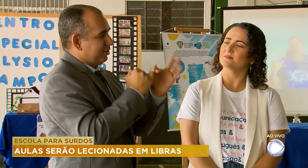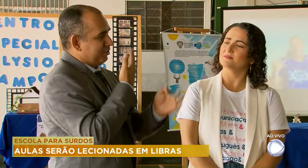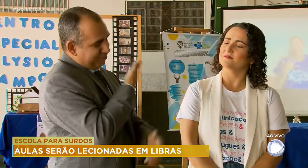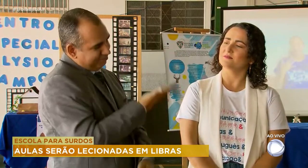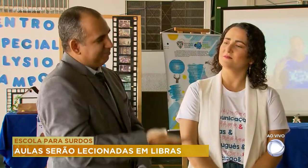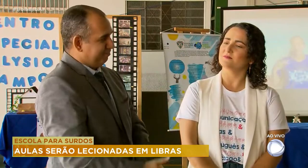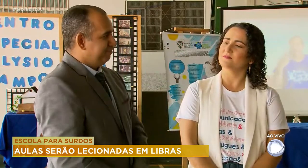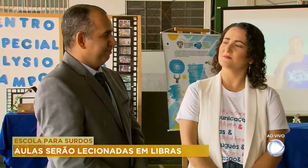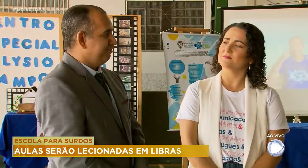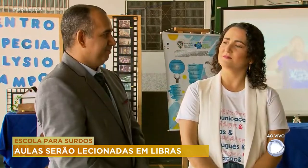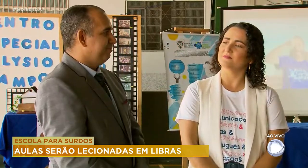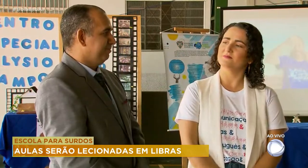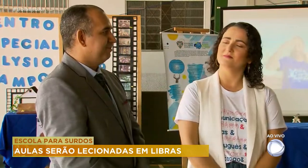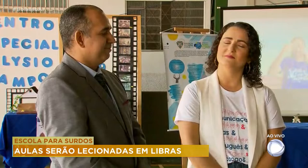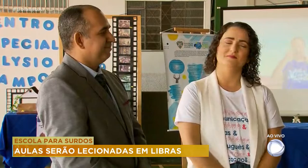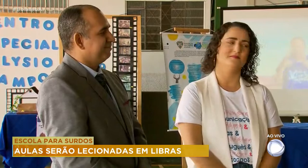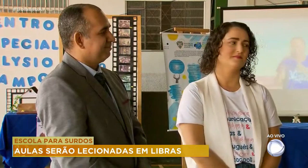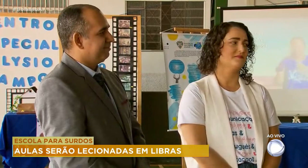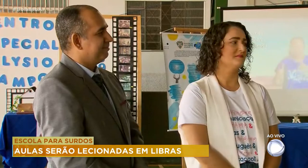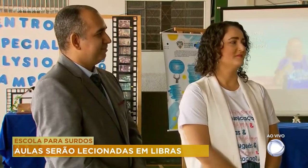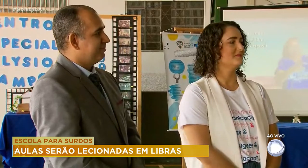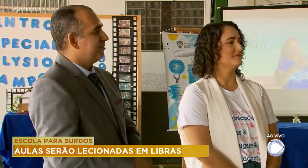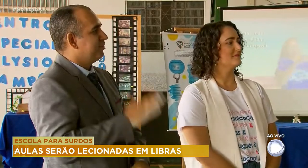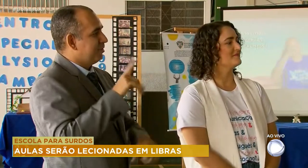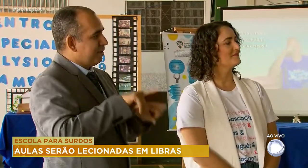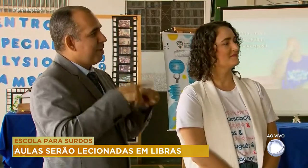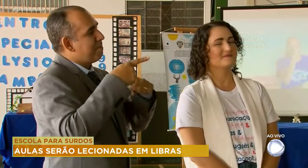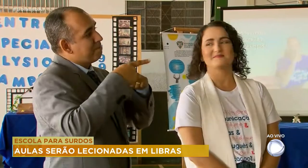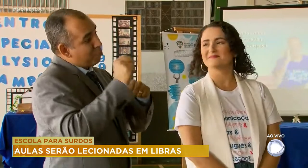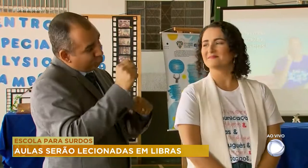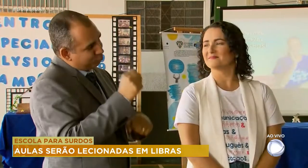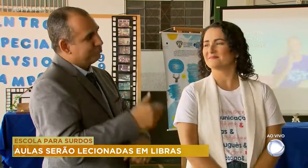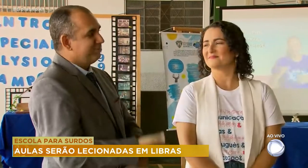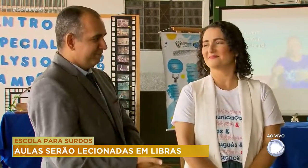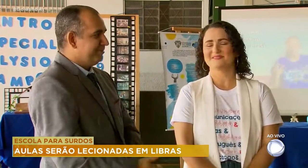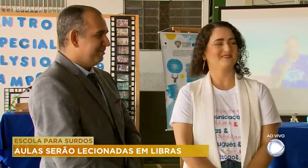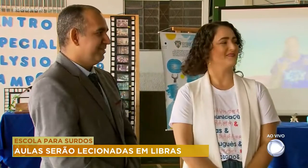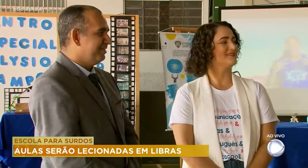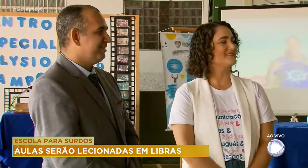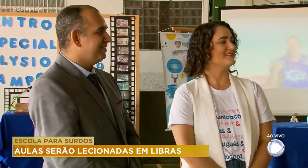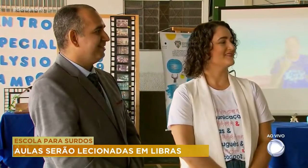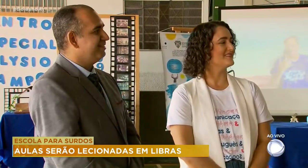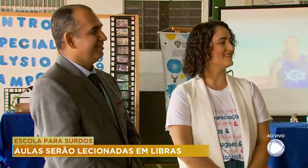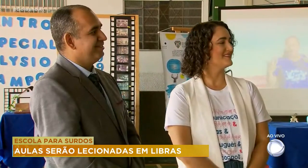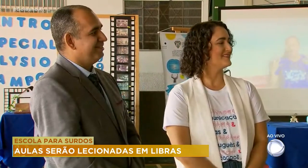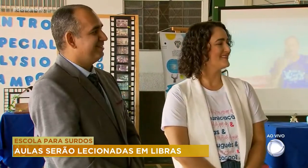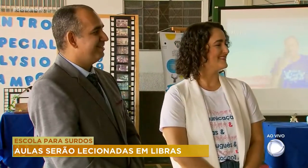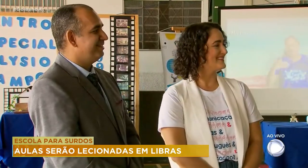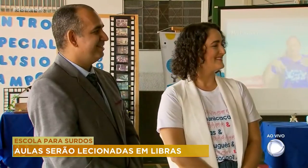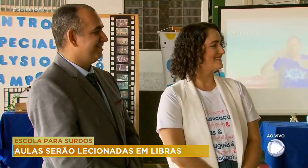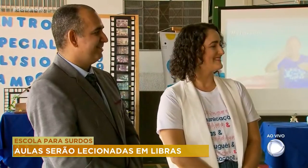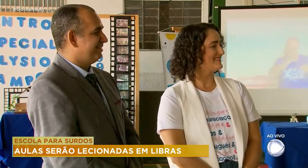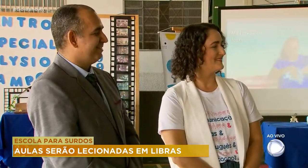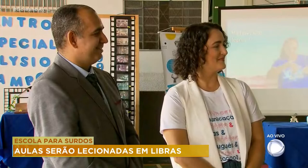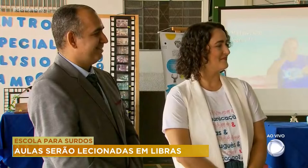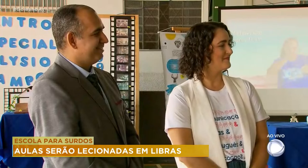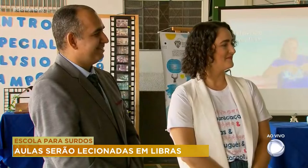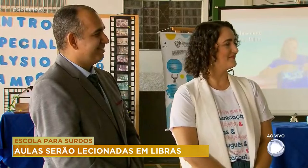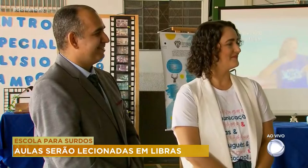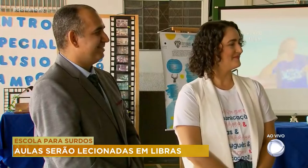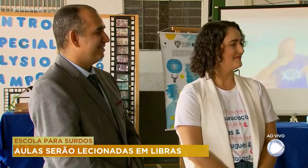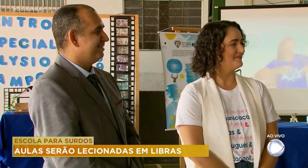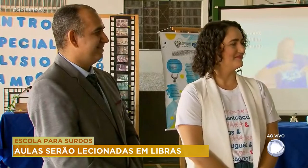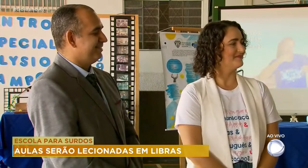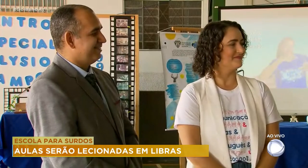oitavo período do curso de pedagogia bilingue pelo IFG. E busco, né, futuramente também estar fazendo uma pós